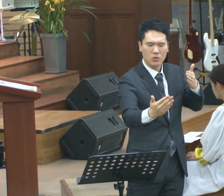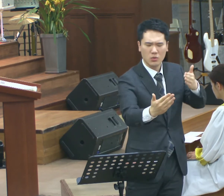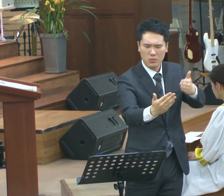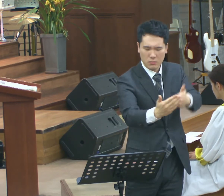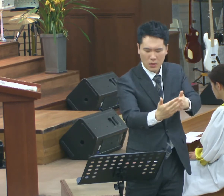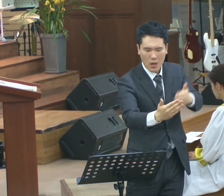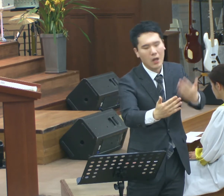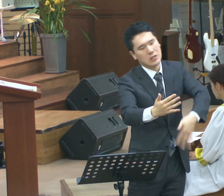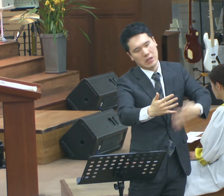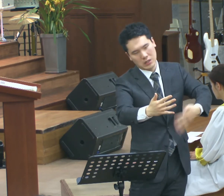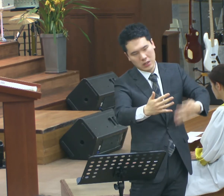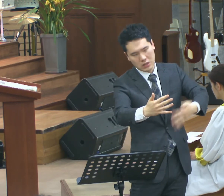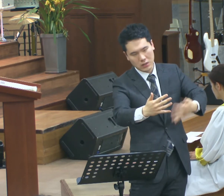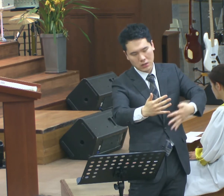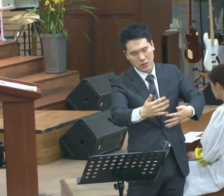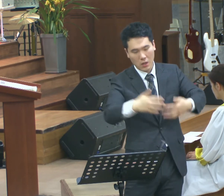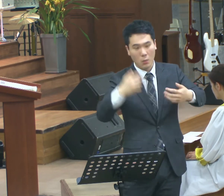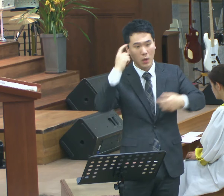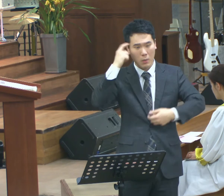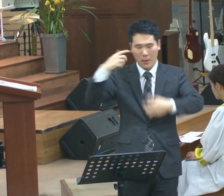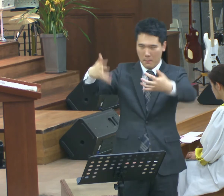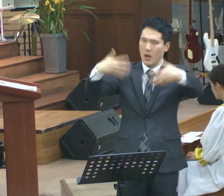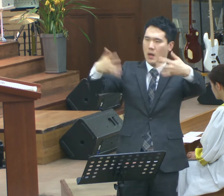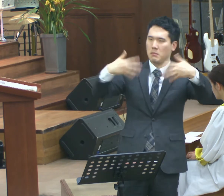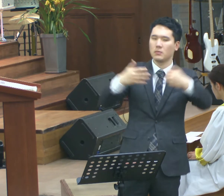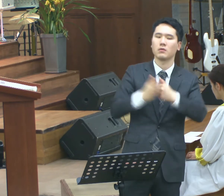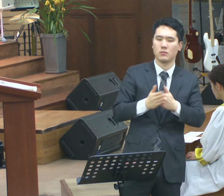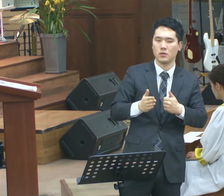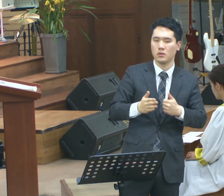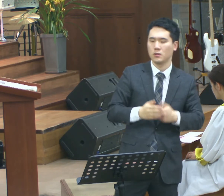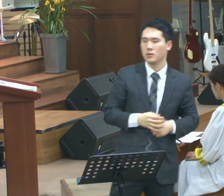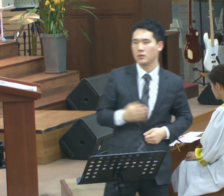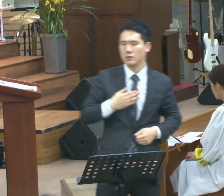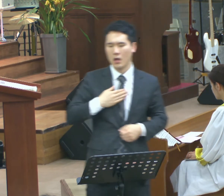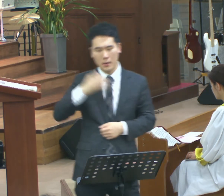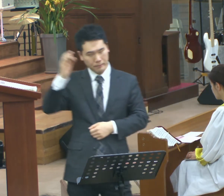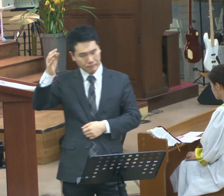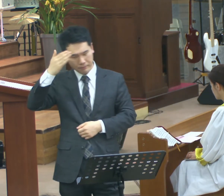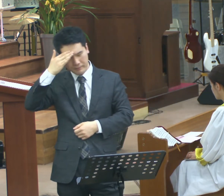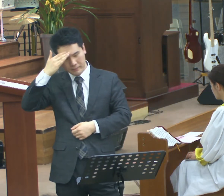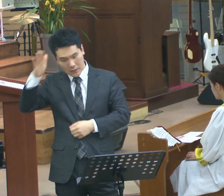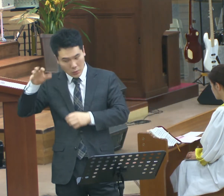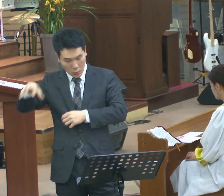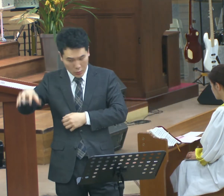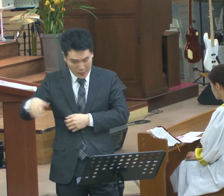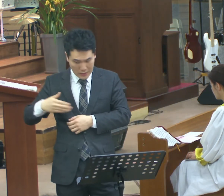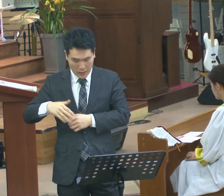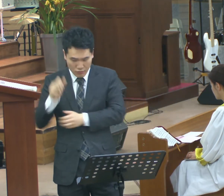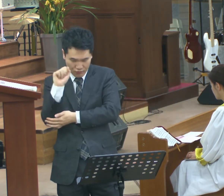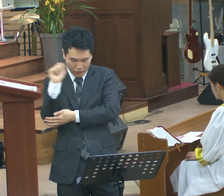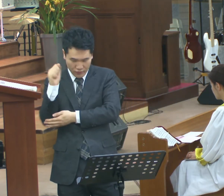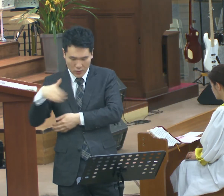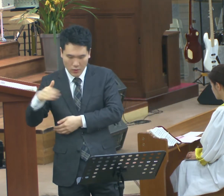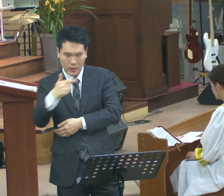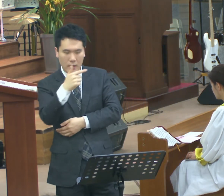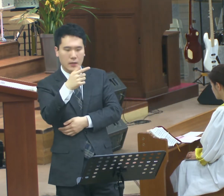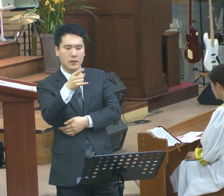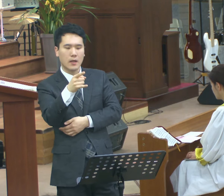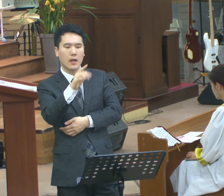어디 낯선 곳에 갔는데 내비게이션이 없었어요. 바로 옆에 뒀는데 찾아갈 수 있을 것